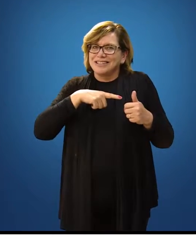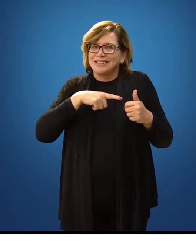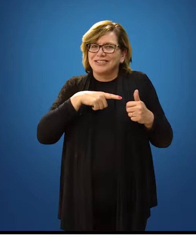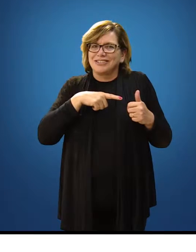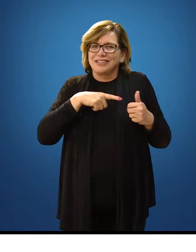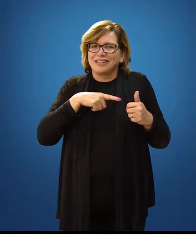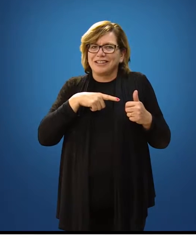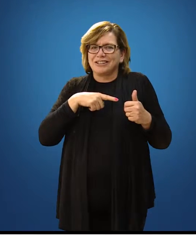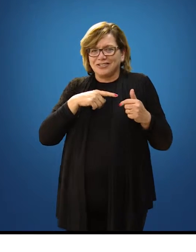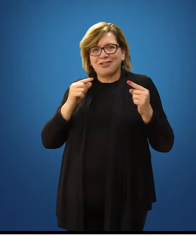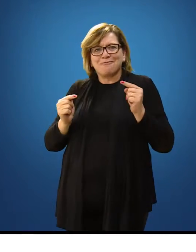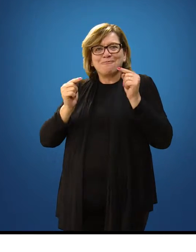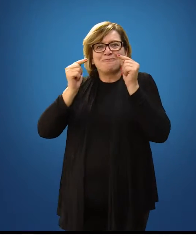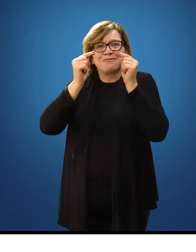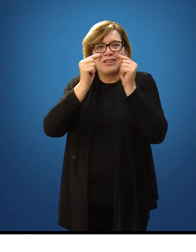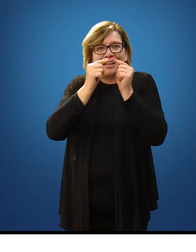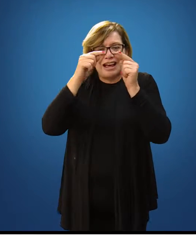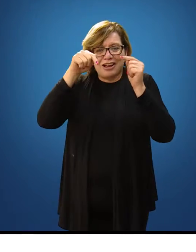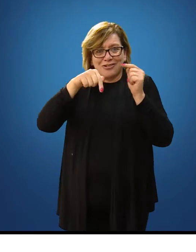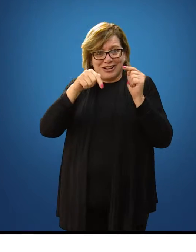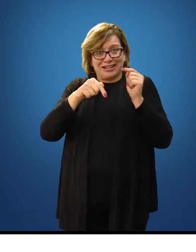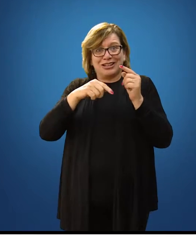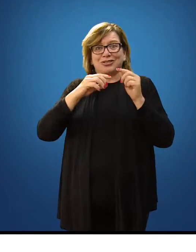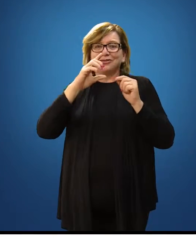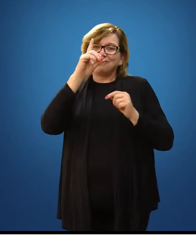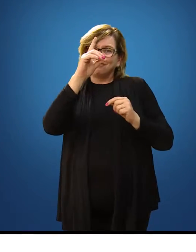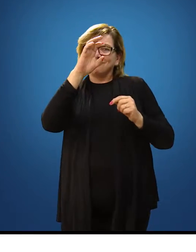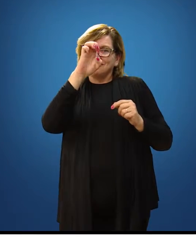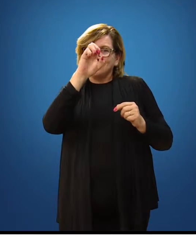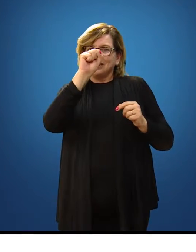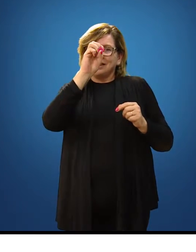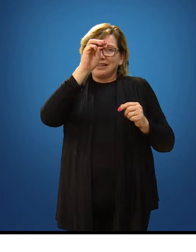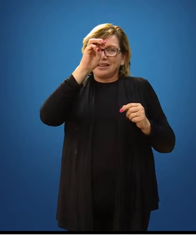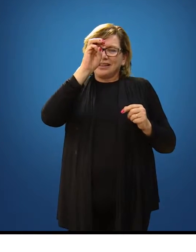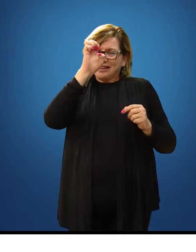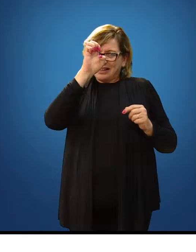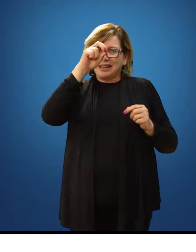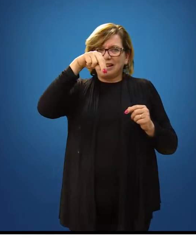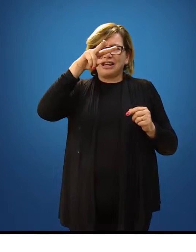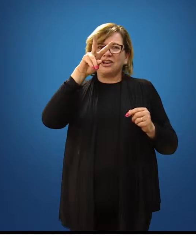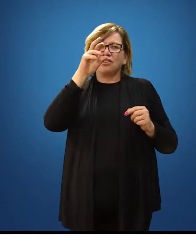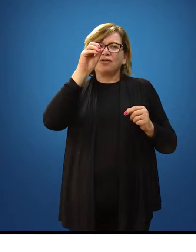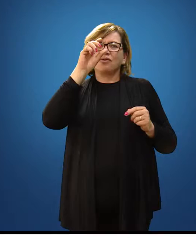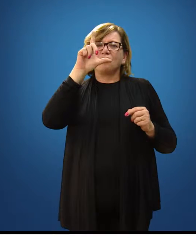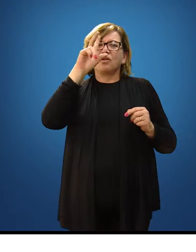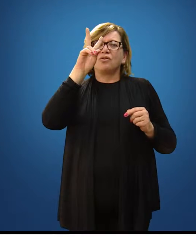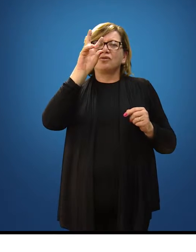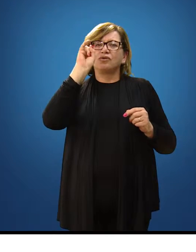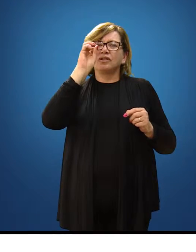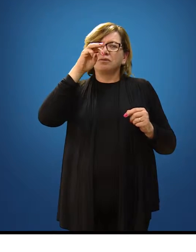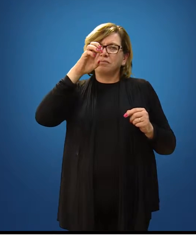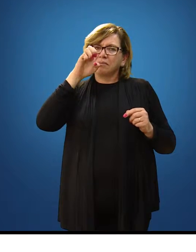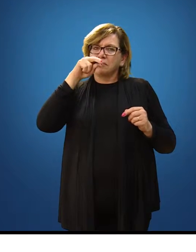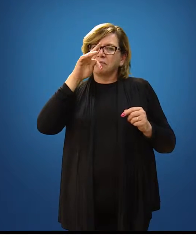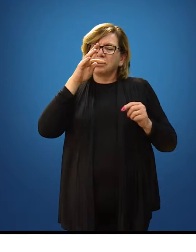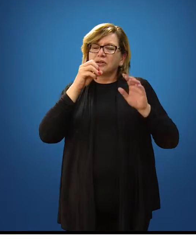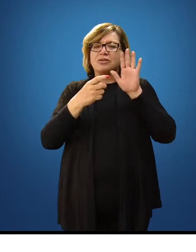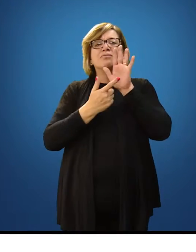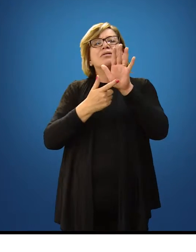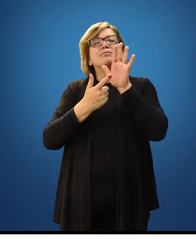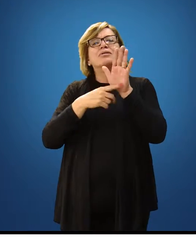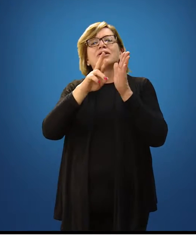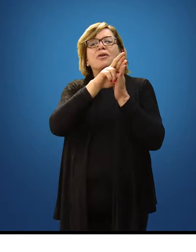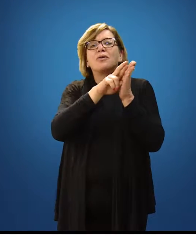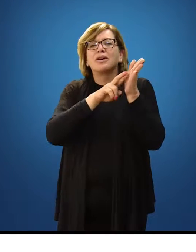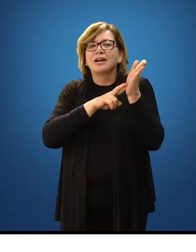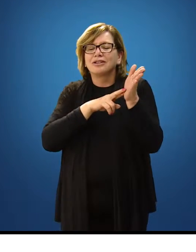delimitou na introdução? Então aqui você vai apresentar o relatório com os resultados práticos, né, resultados empíricos da